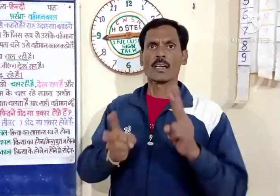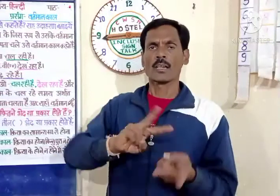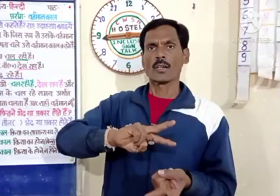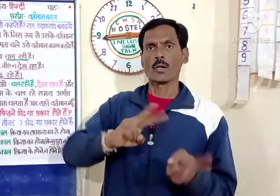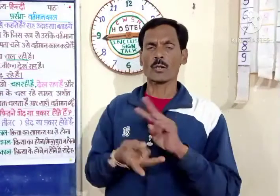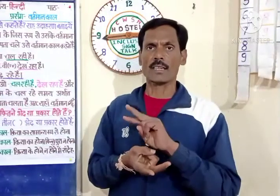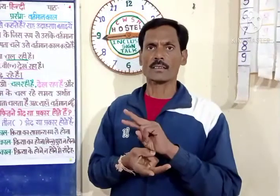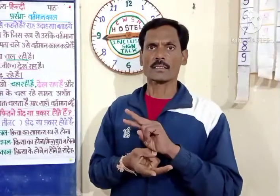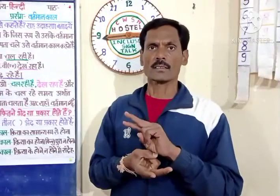होना